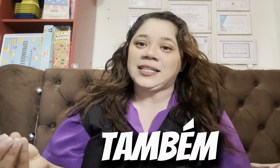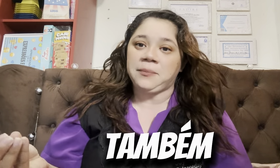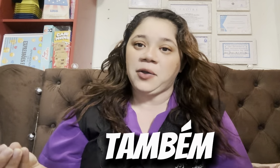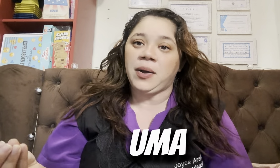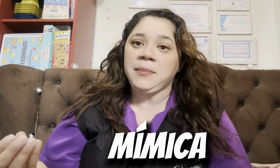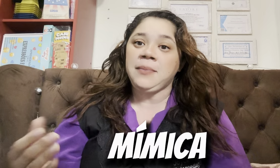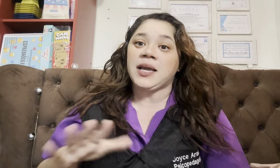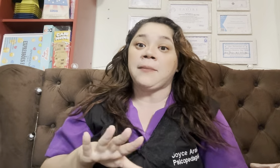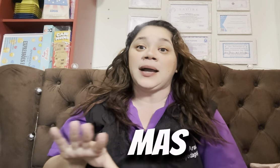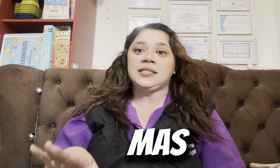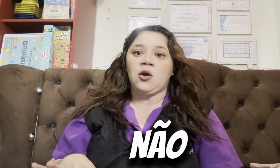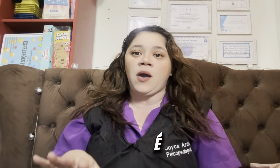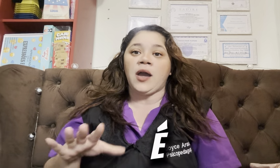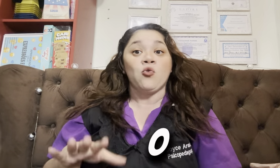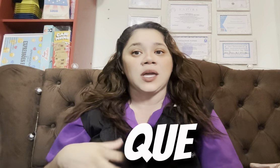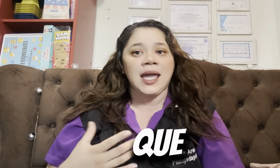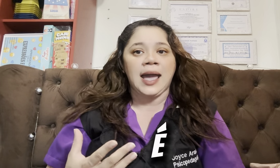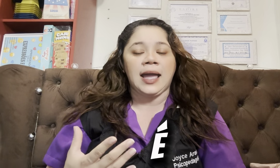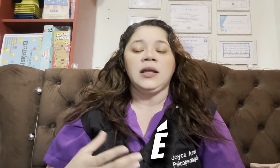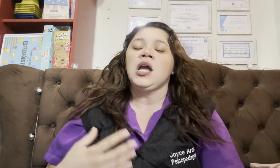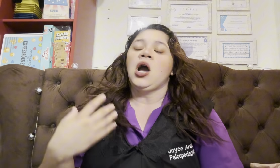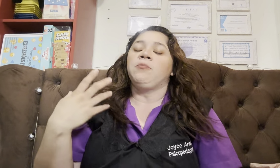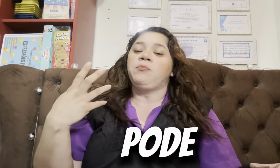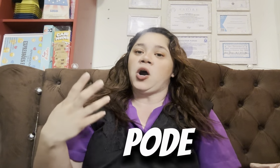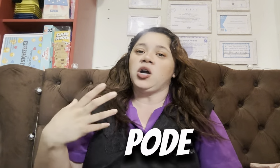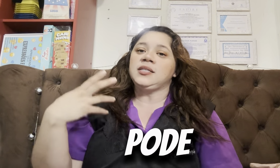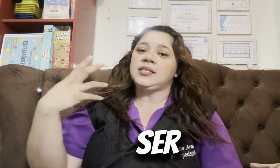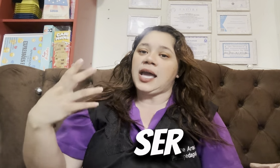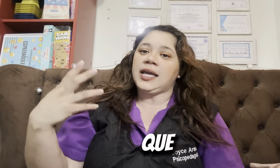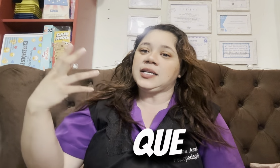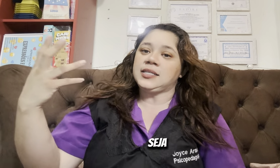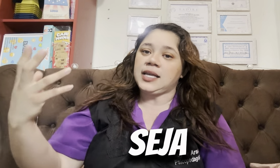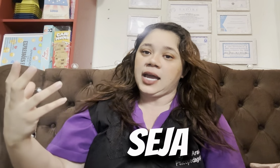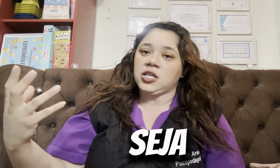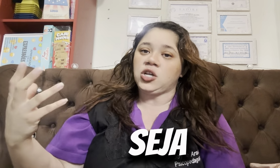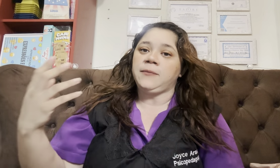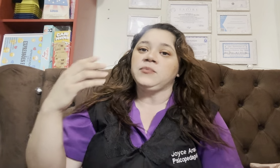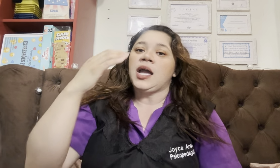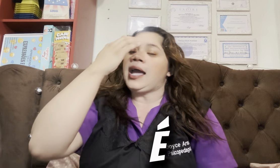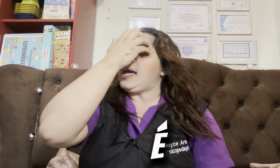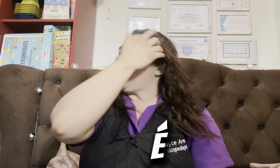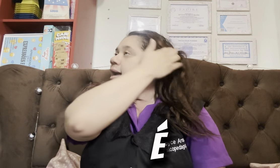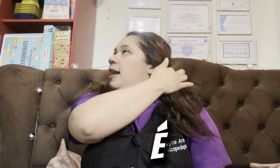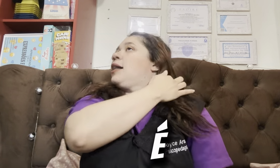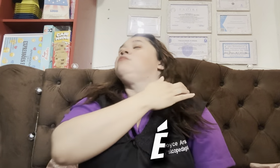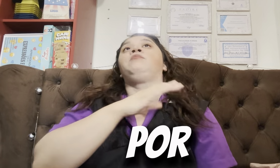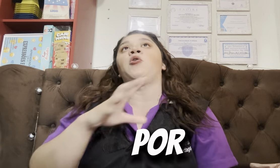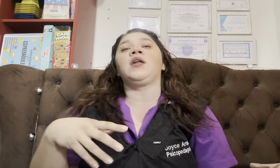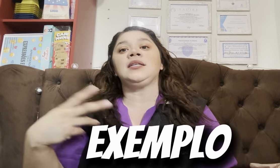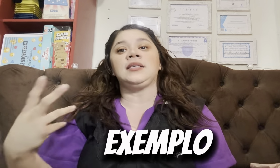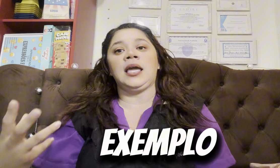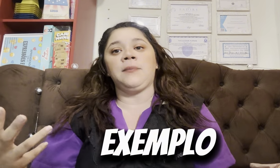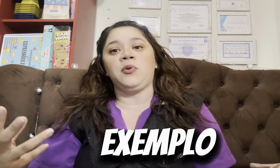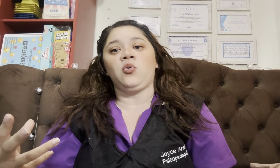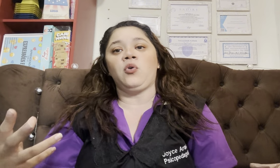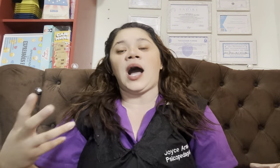também uma mímica, mas não é. O que é? Pode ser que seja, por exemplo,